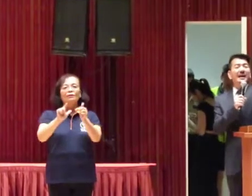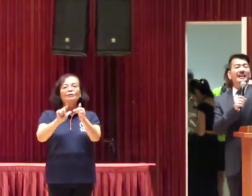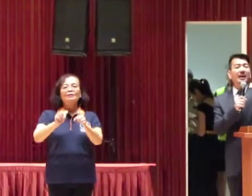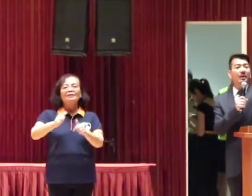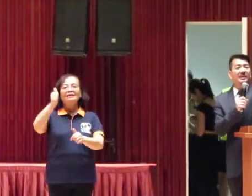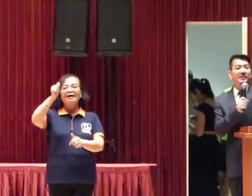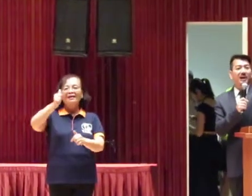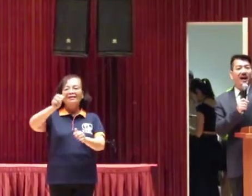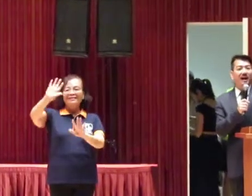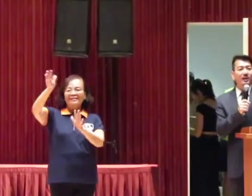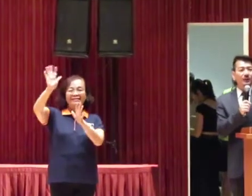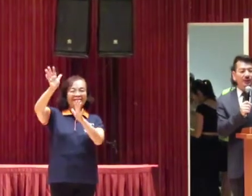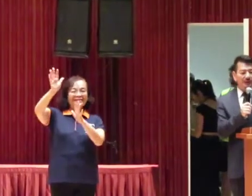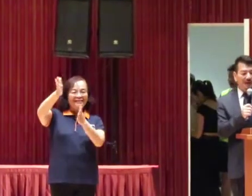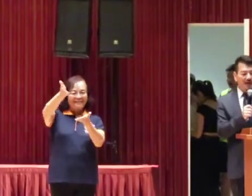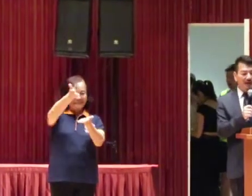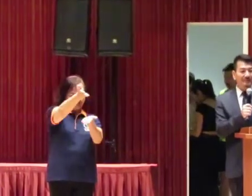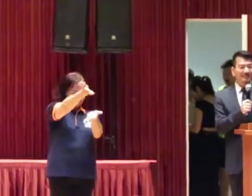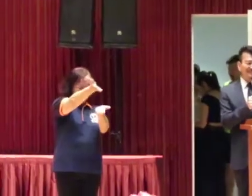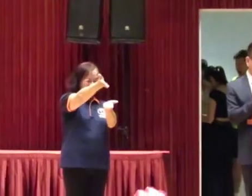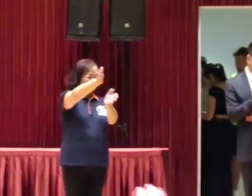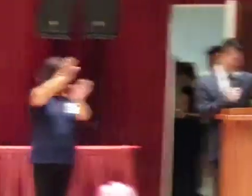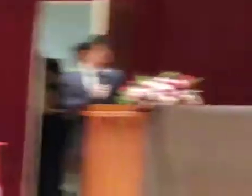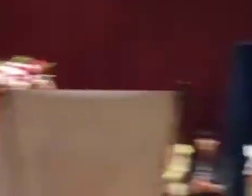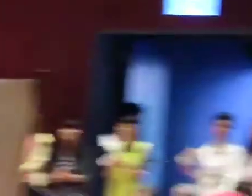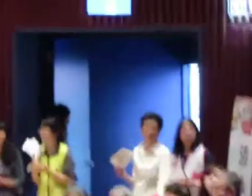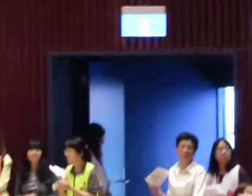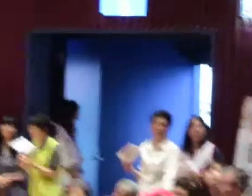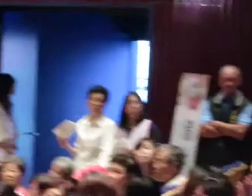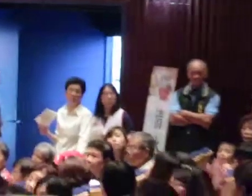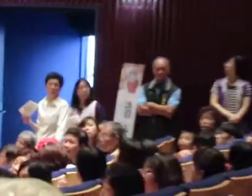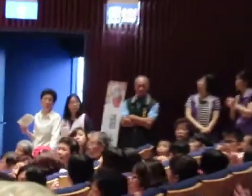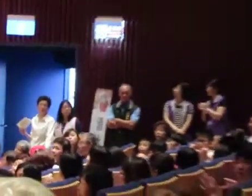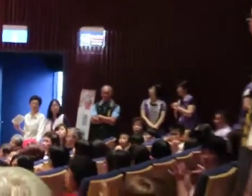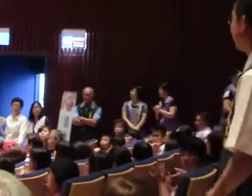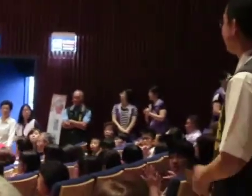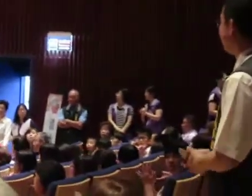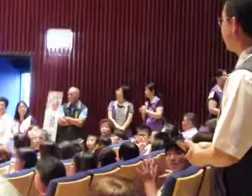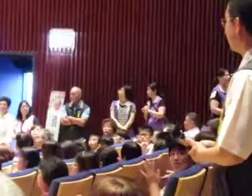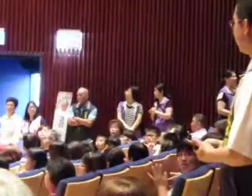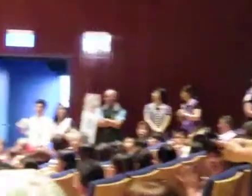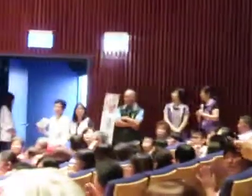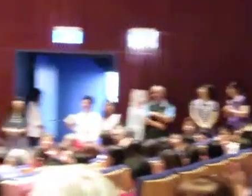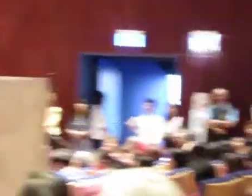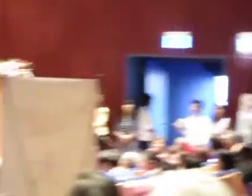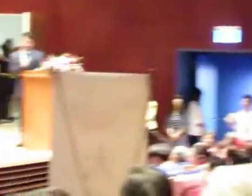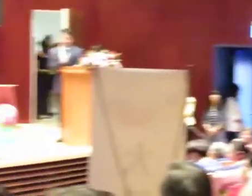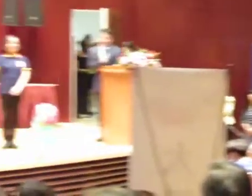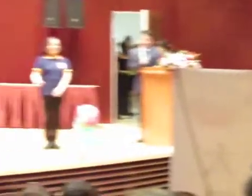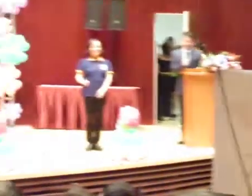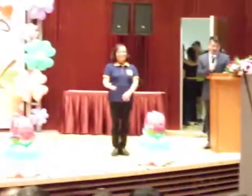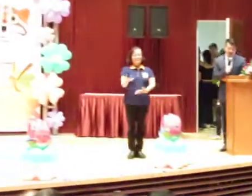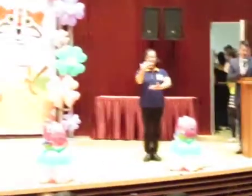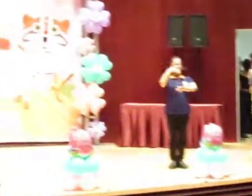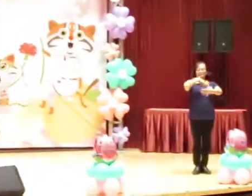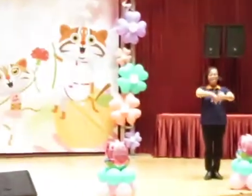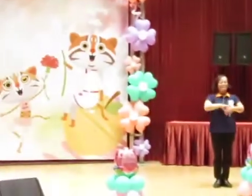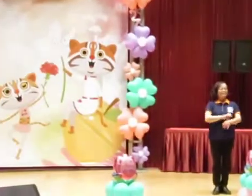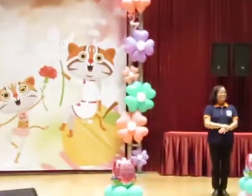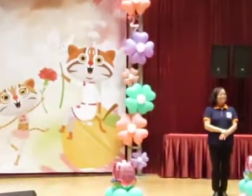场？区长跟大家挥挥手好不好？土地五零后，区长好。另外还有包括我们的